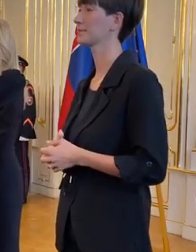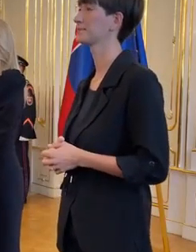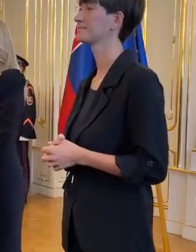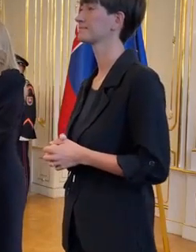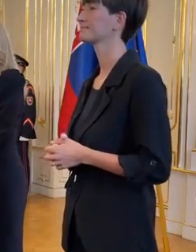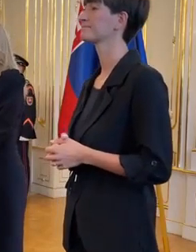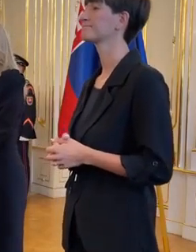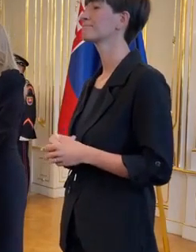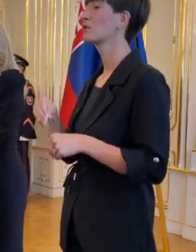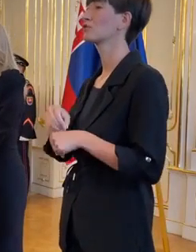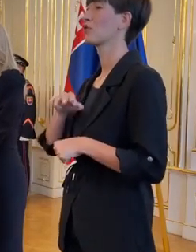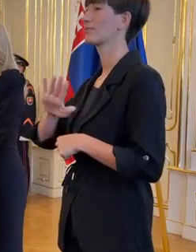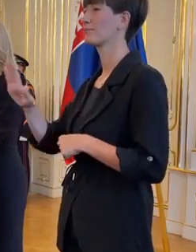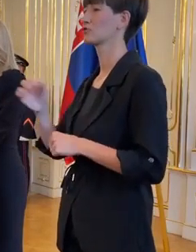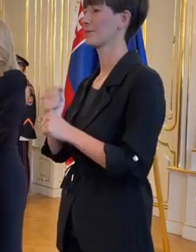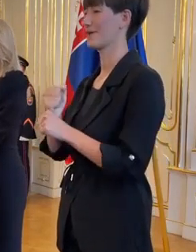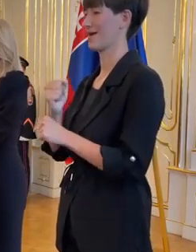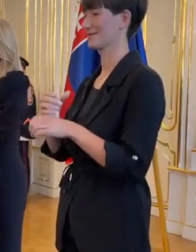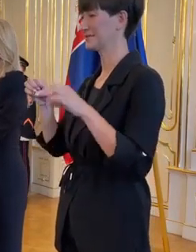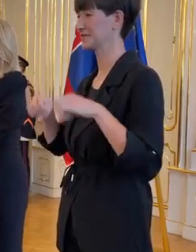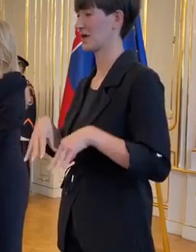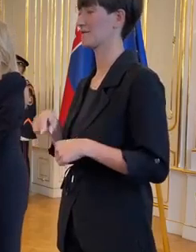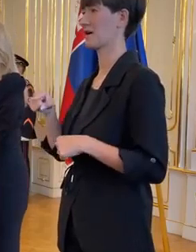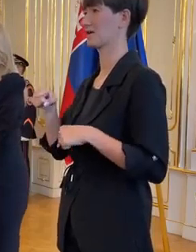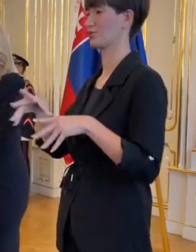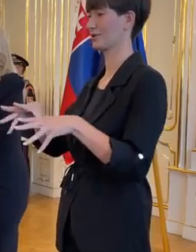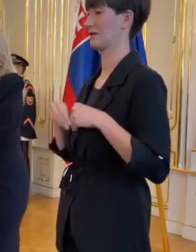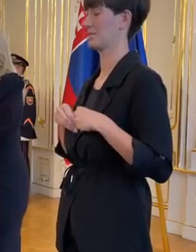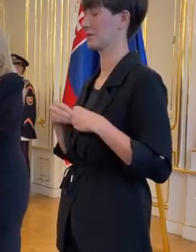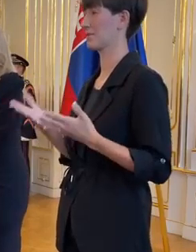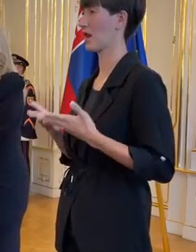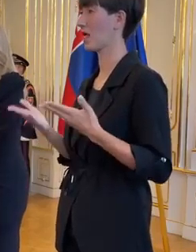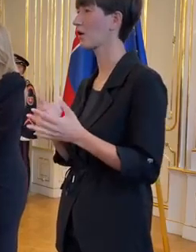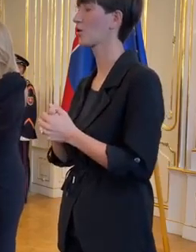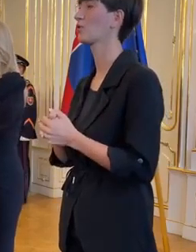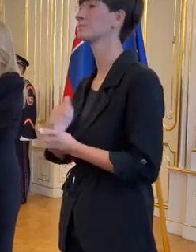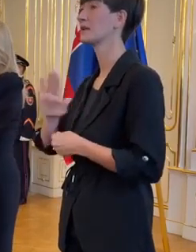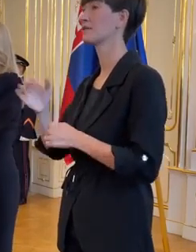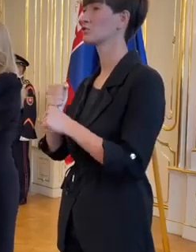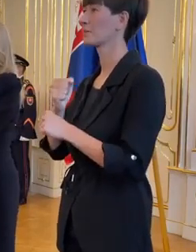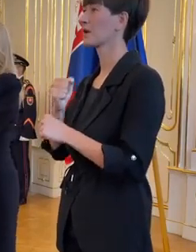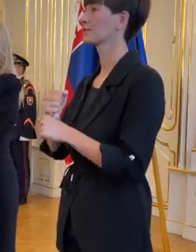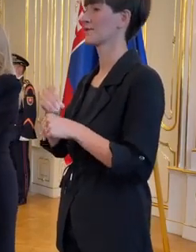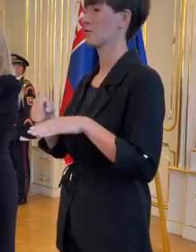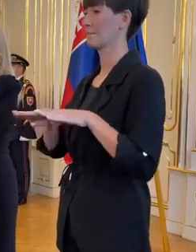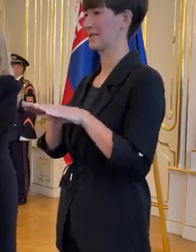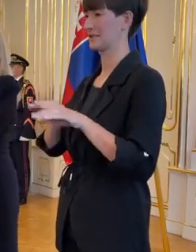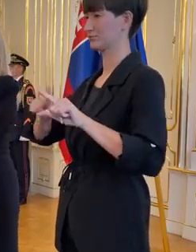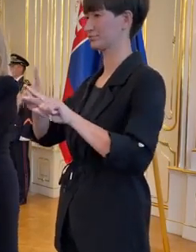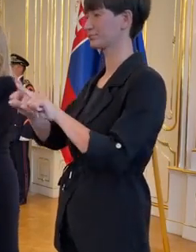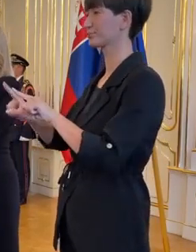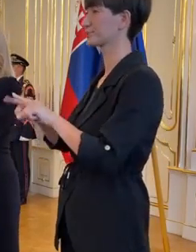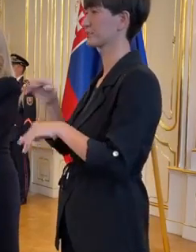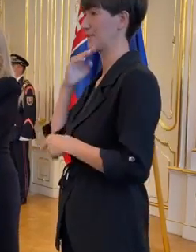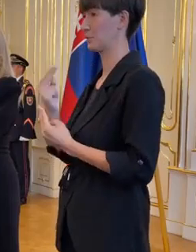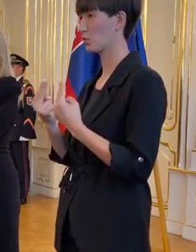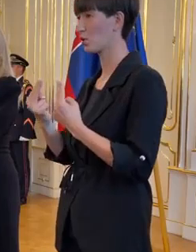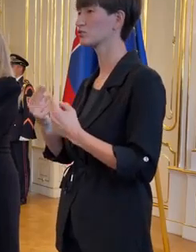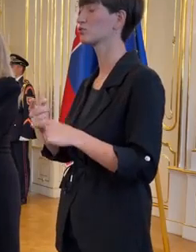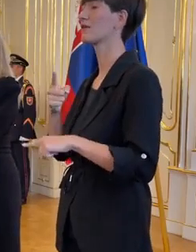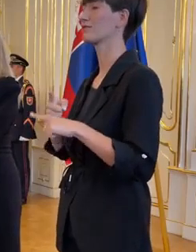mi neprijímali ľahko. Viedli ste dôležité rezorty a najmä počas pandémie, vojny u nášho východného